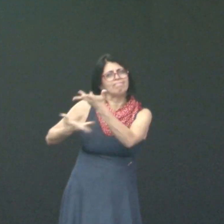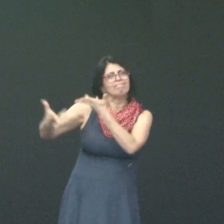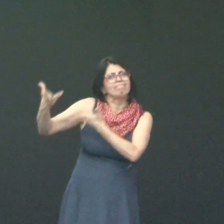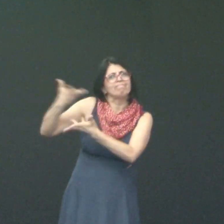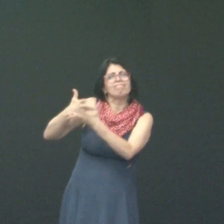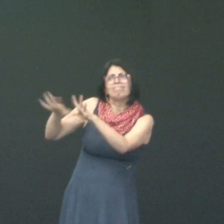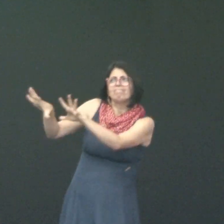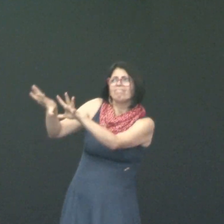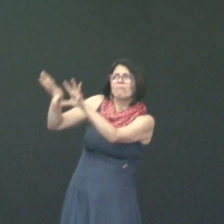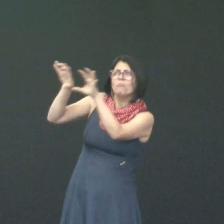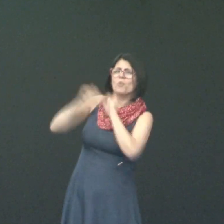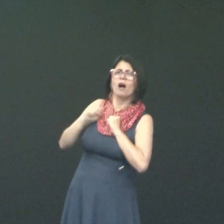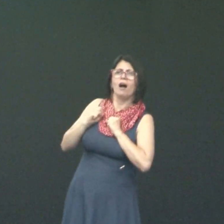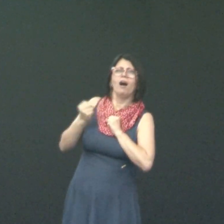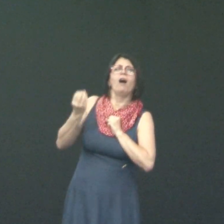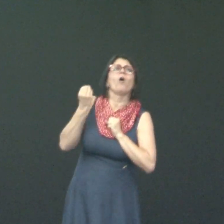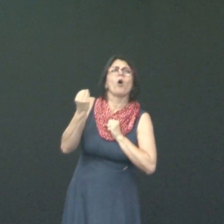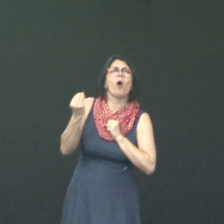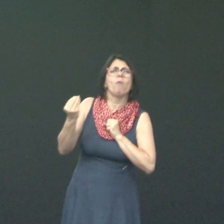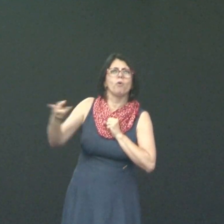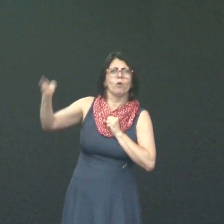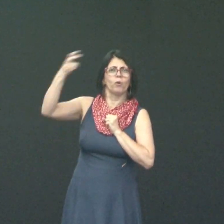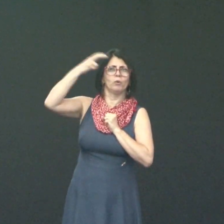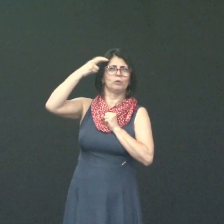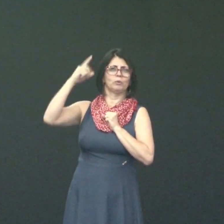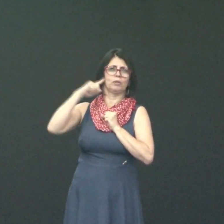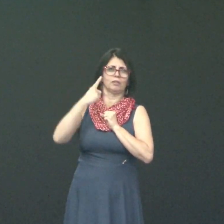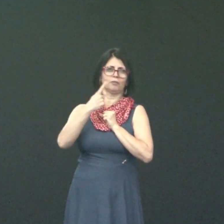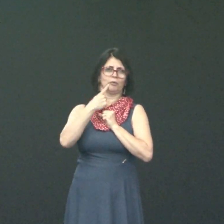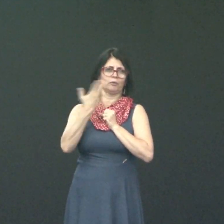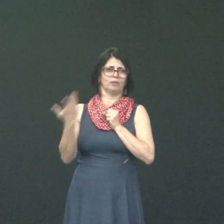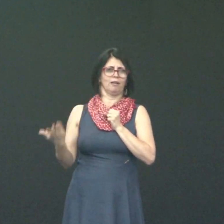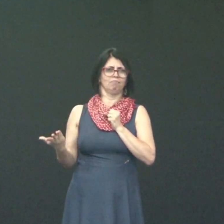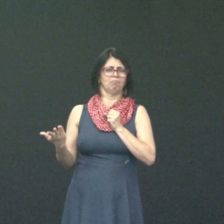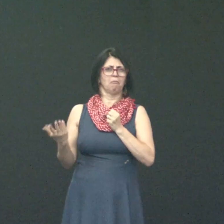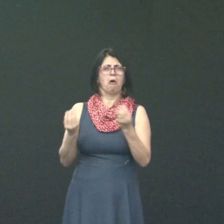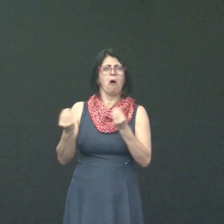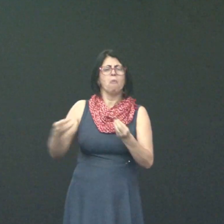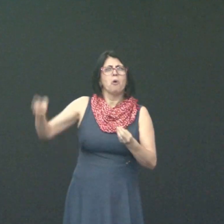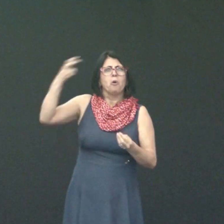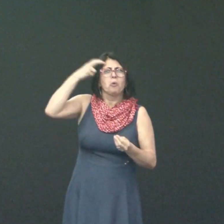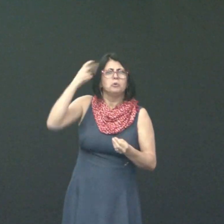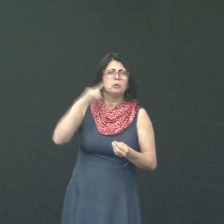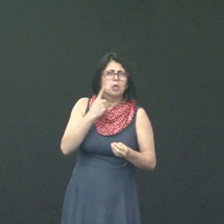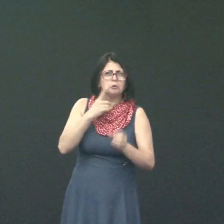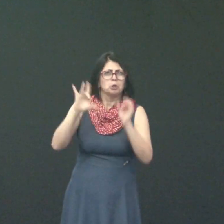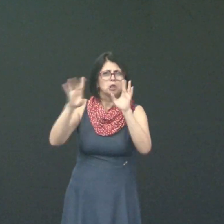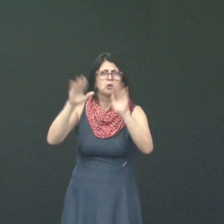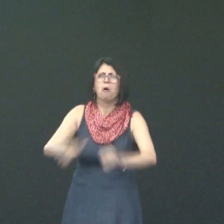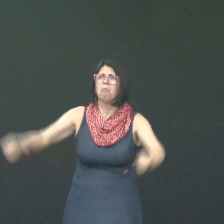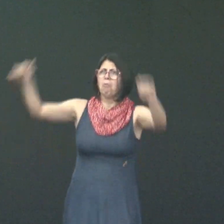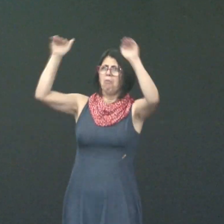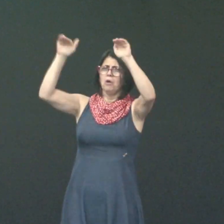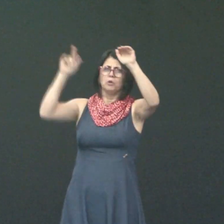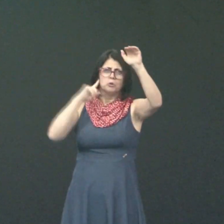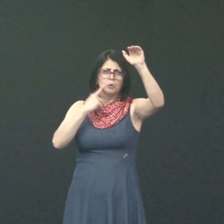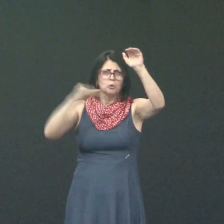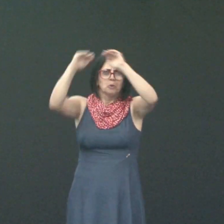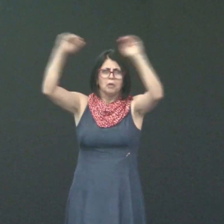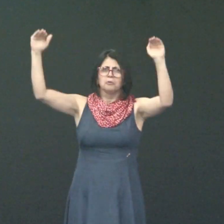E para a comunidade surda, essa troca, essa apreensão de conhecimento, ela é muito importante.